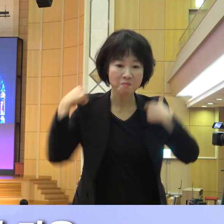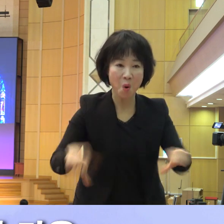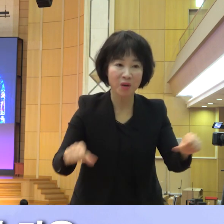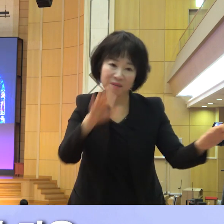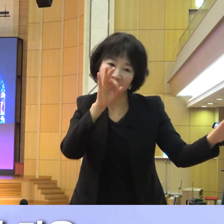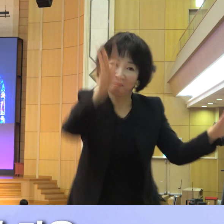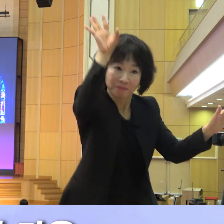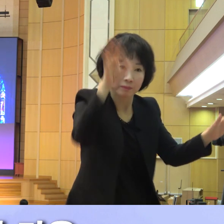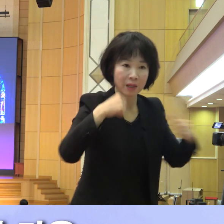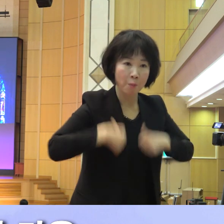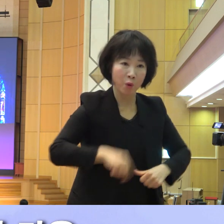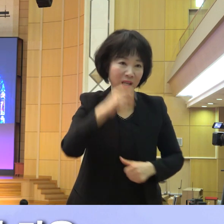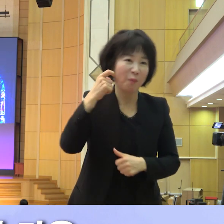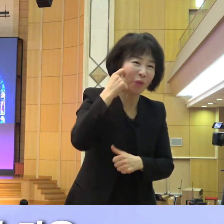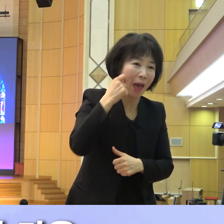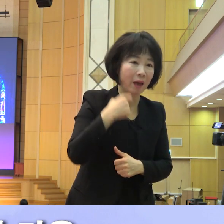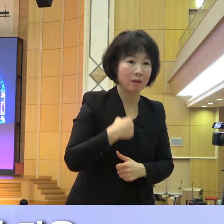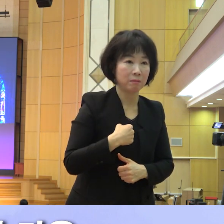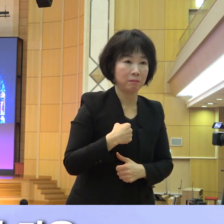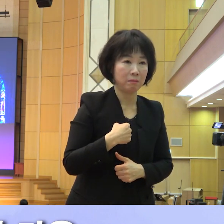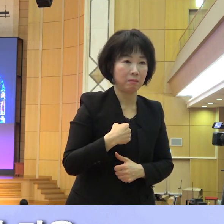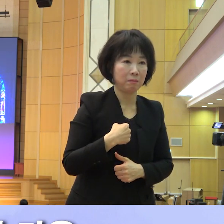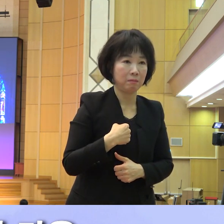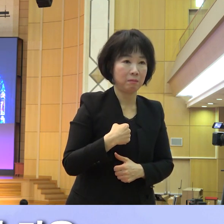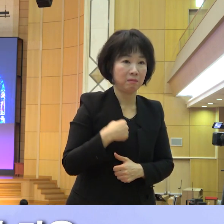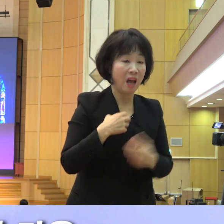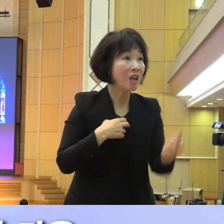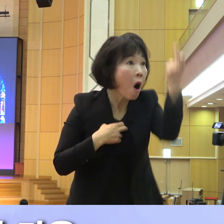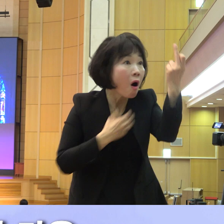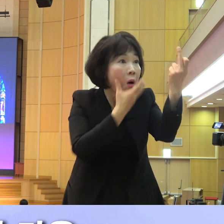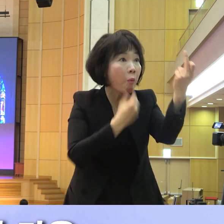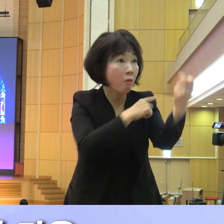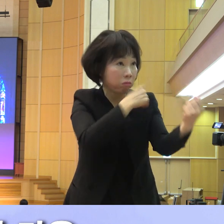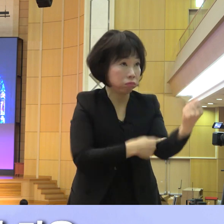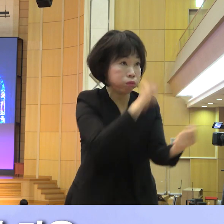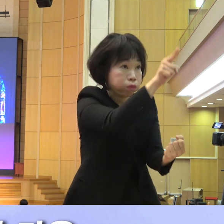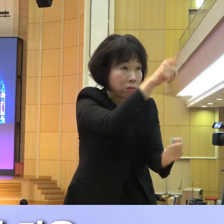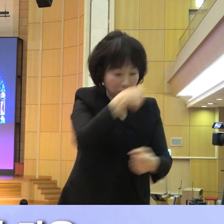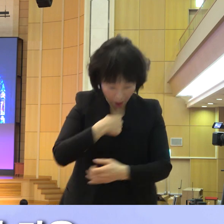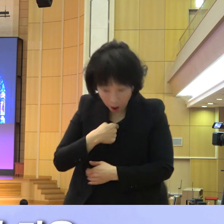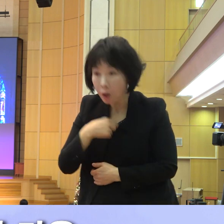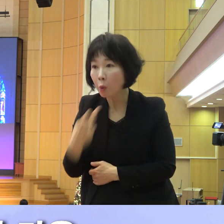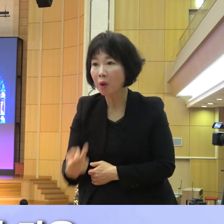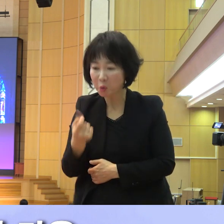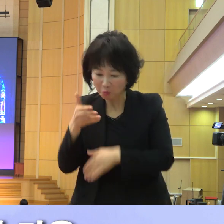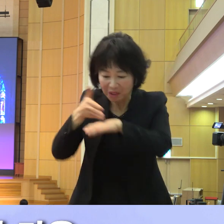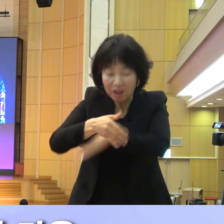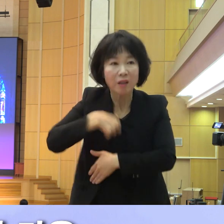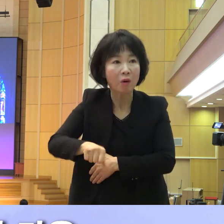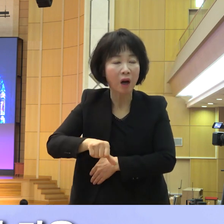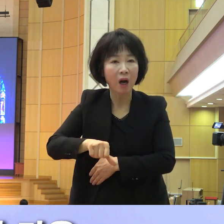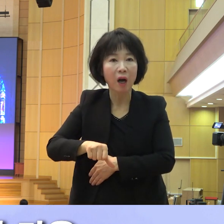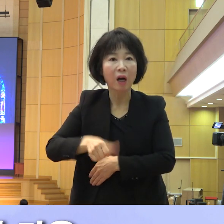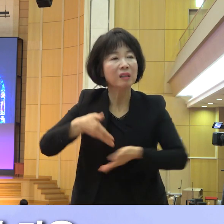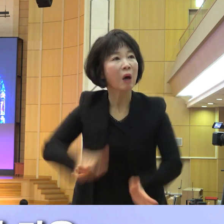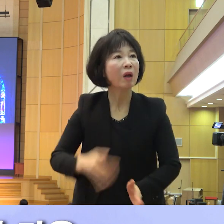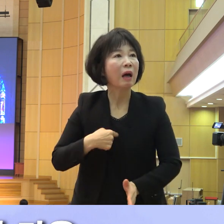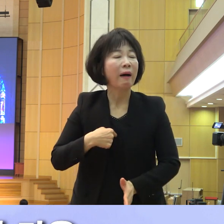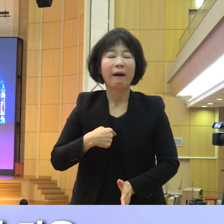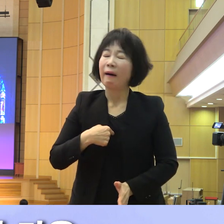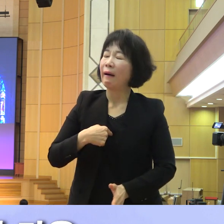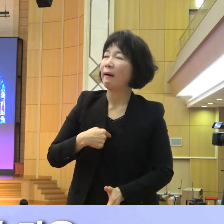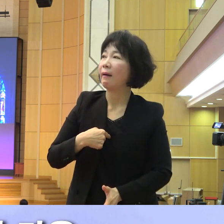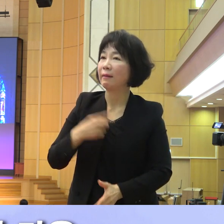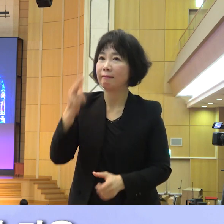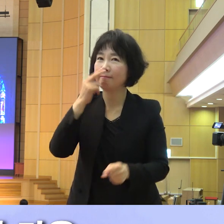되는 줄 알면서, 세상에서는요, 안 되는 줄 알면서 왜 그랬을까